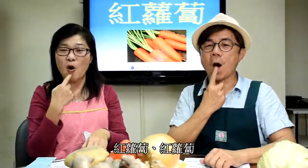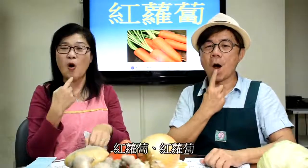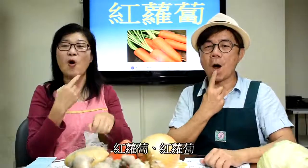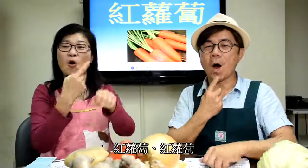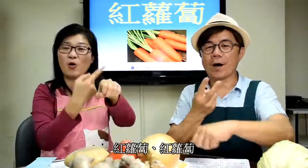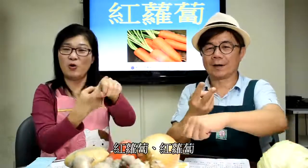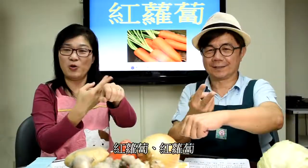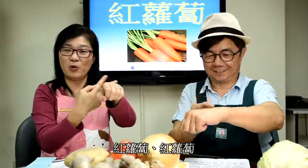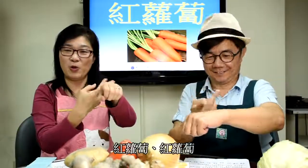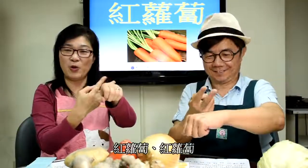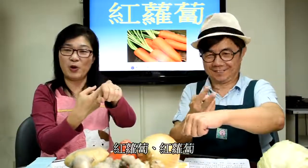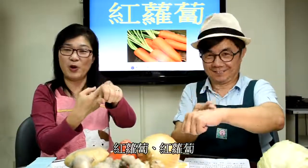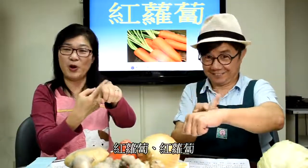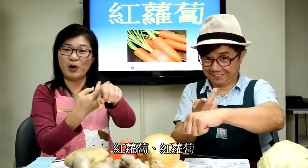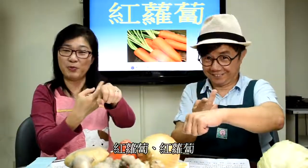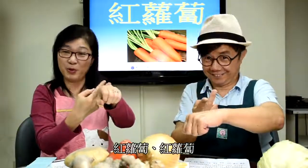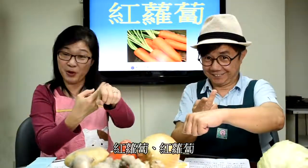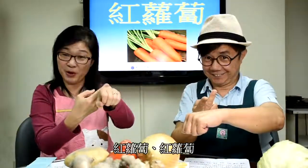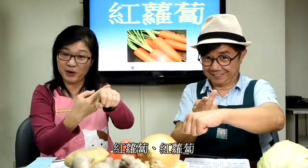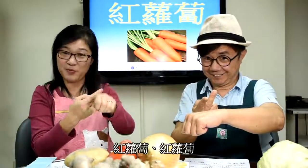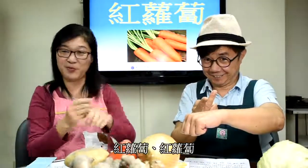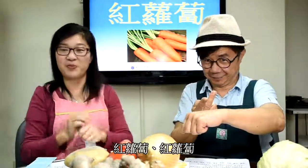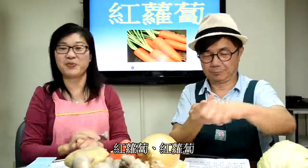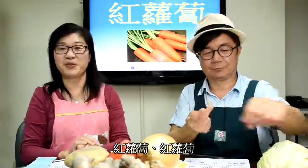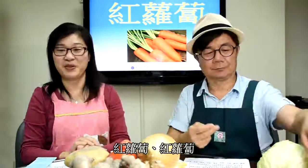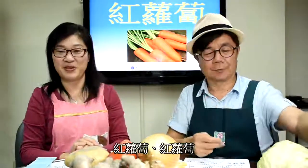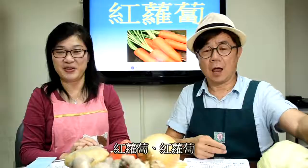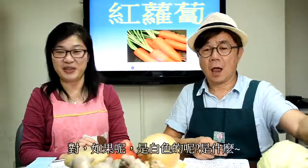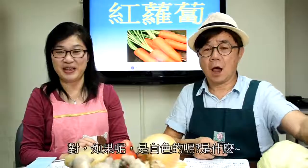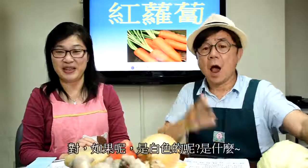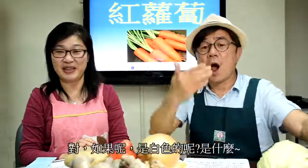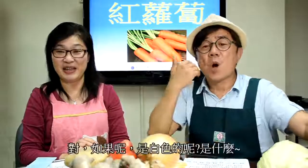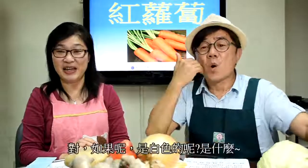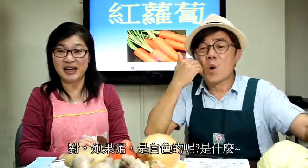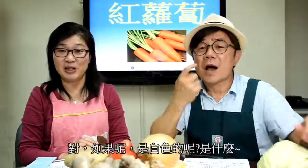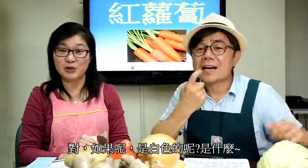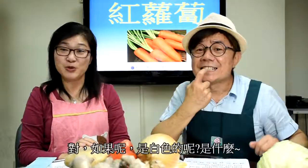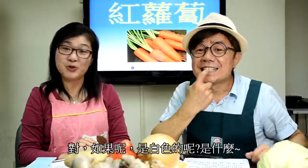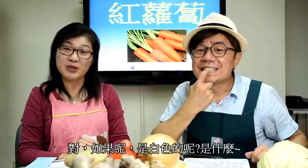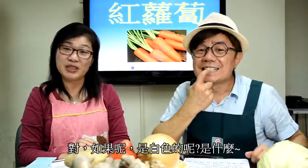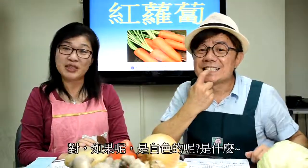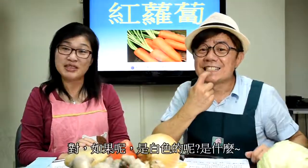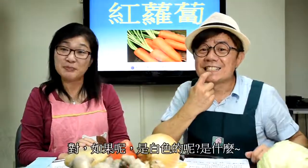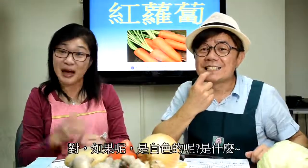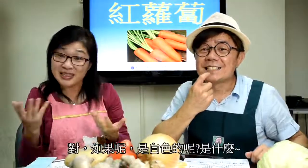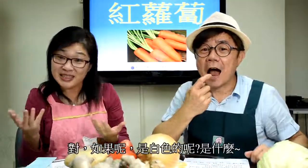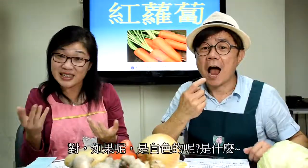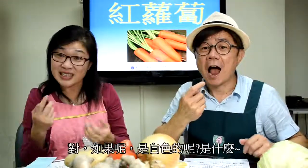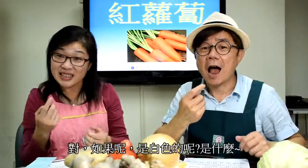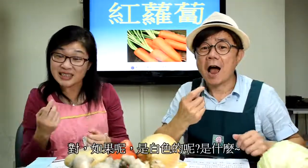红萝卜，对。如果呢 是白色的呢是什